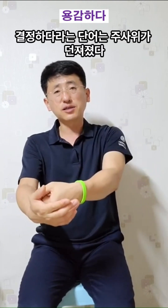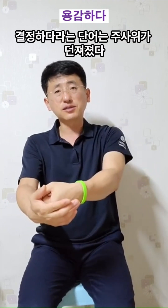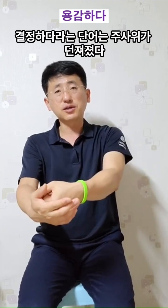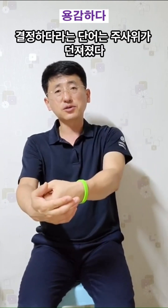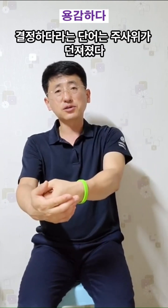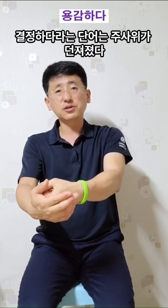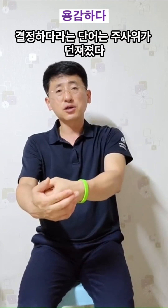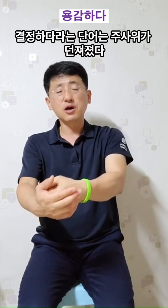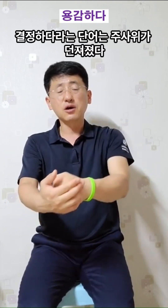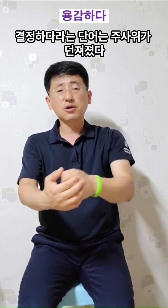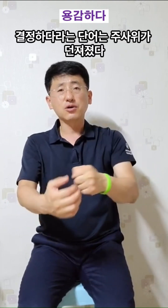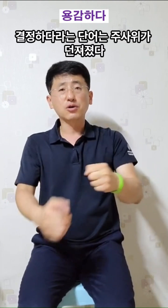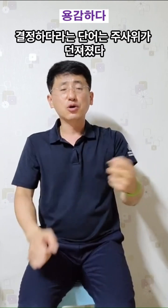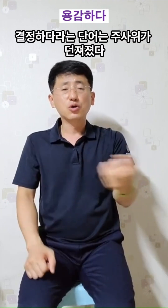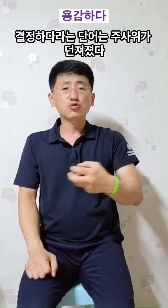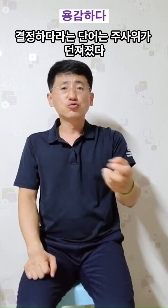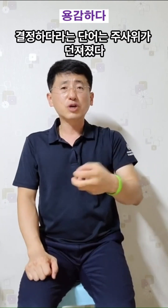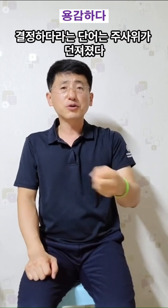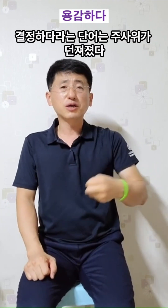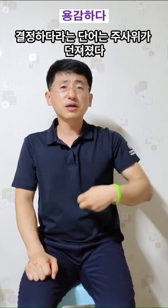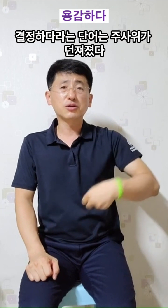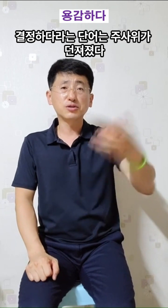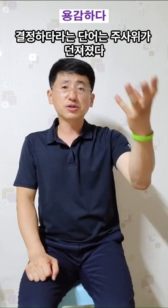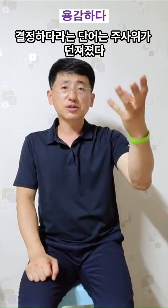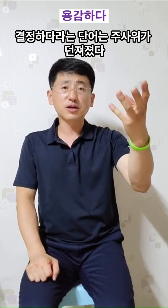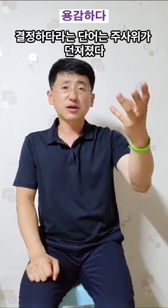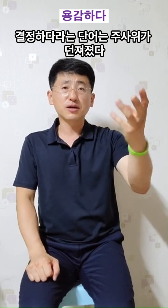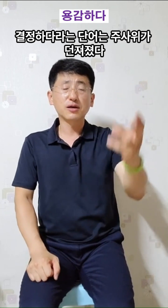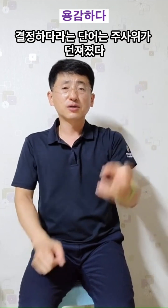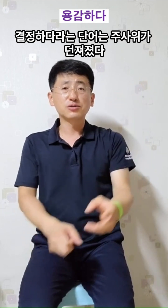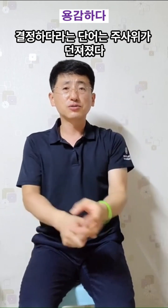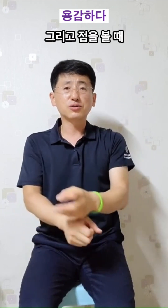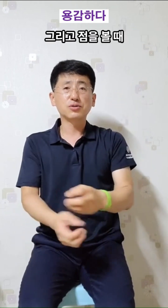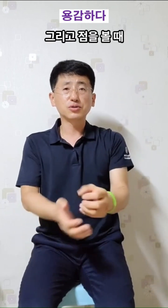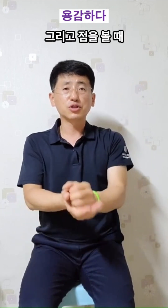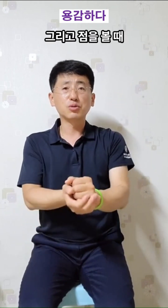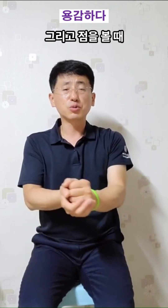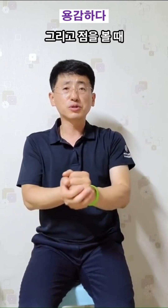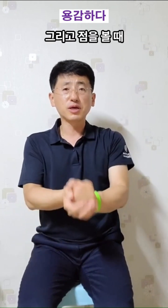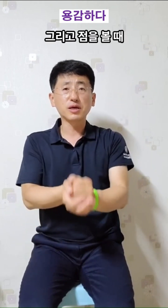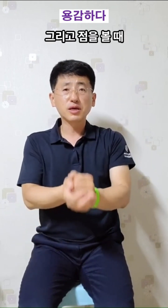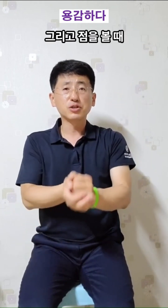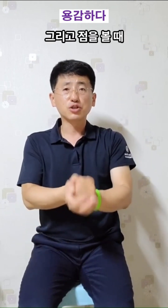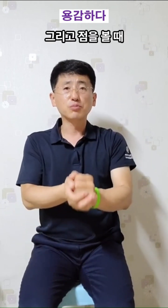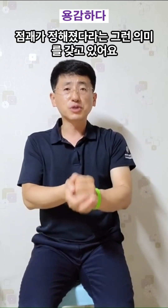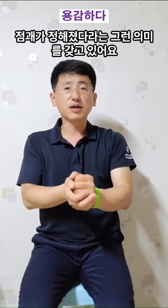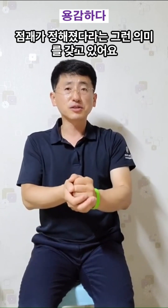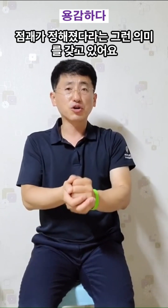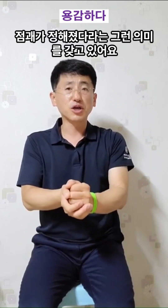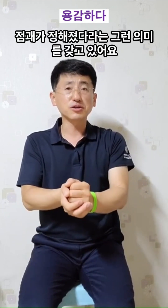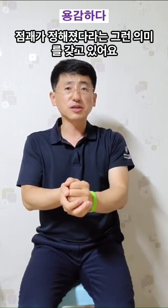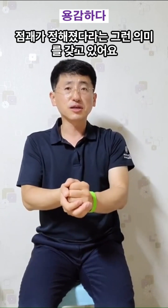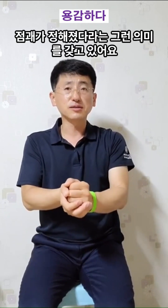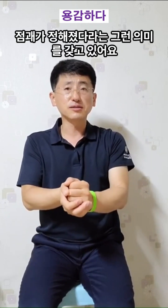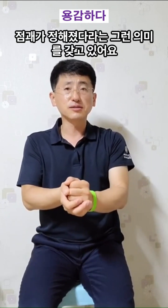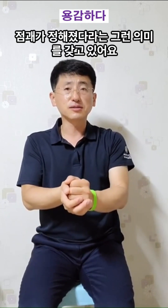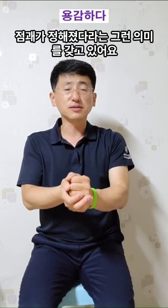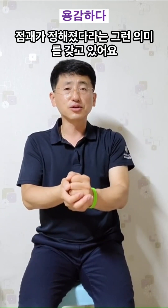결정하다라는 단어는 주사위가 던져졌다. 그리고 점을 볼 때 점괘가 정해졌다라는 그런